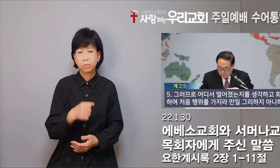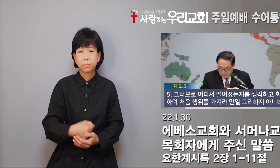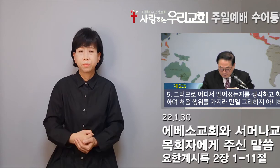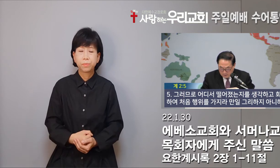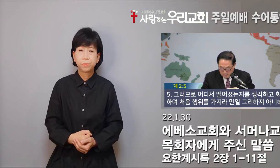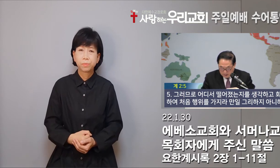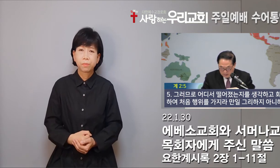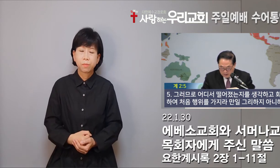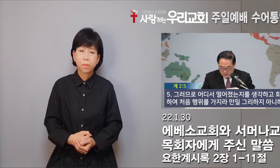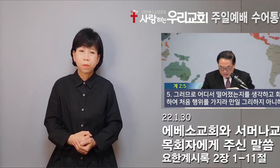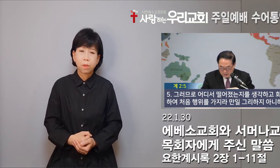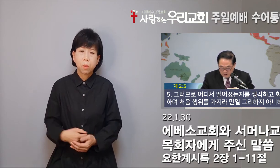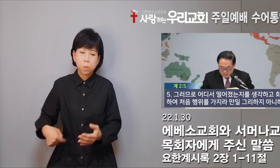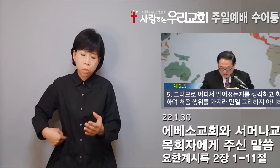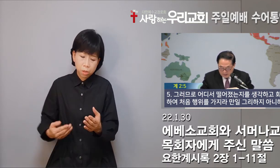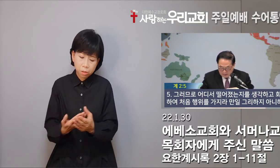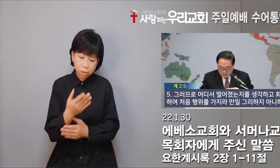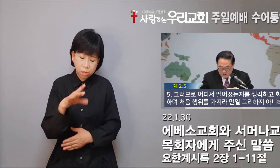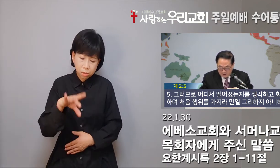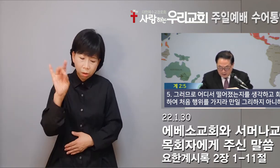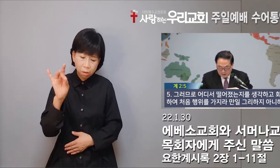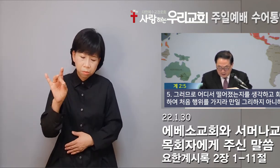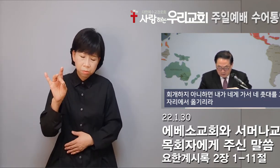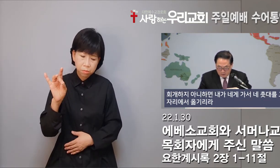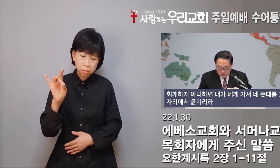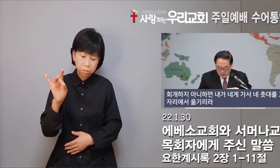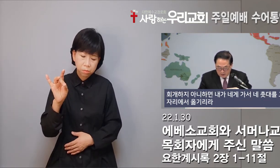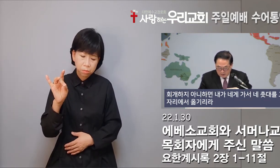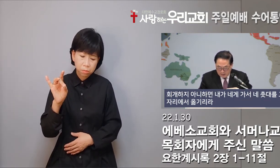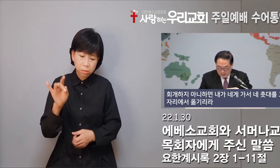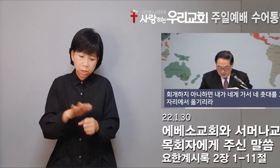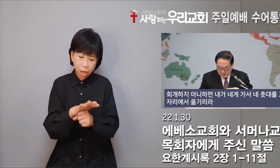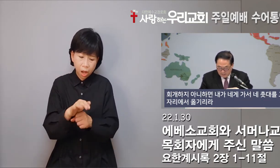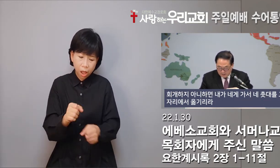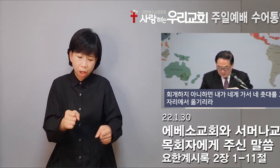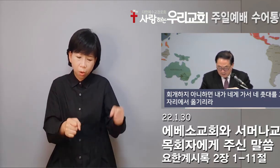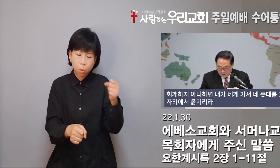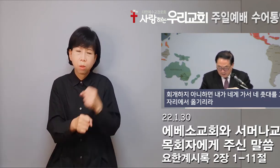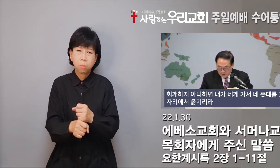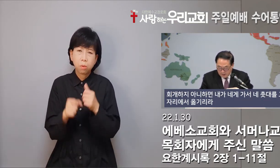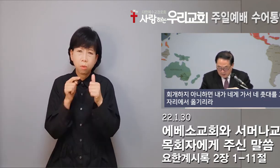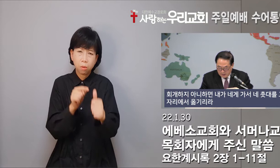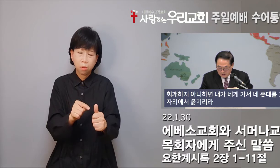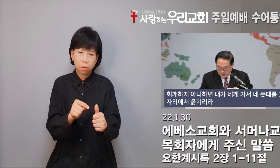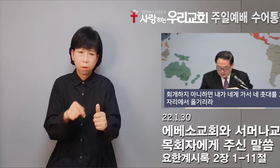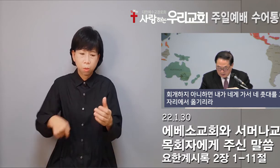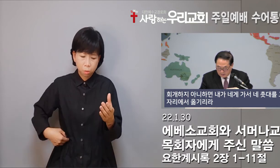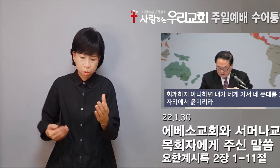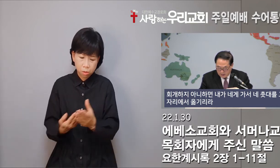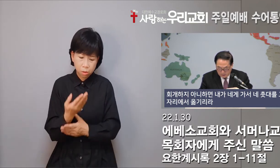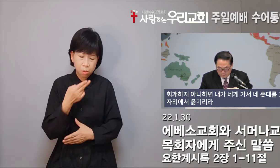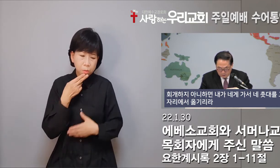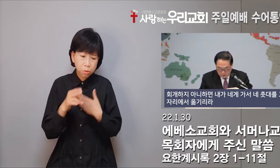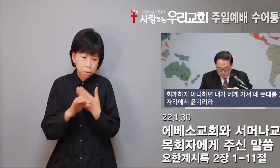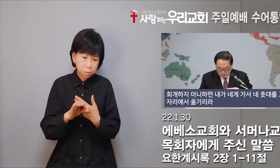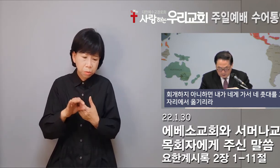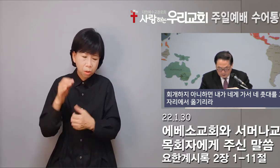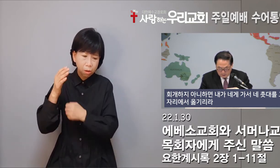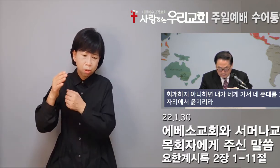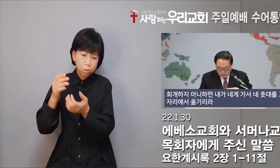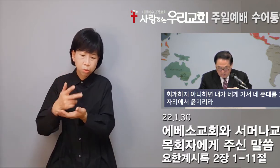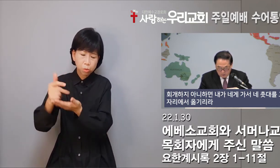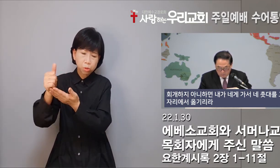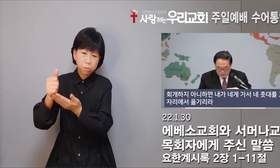회개하여 처음 행위를 가지라. 만일 그리하지 아니하고 회개하지 아니하면 내가 내게 가서 내 촛대를